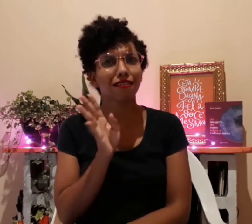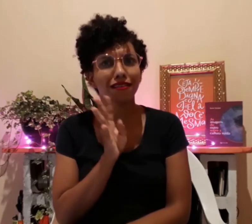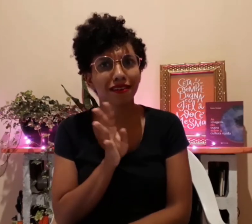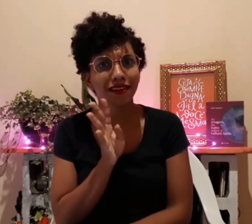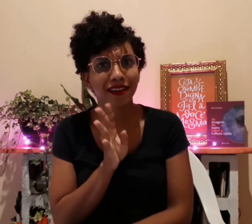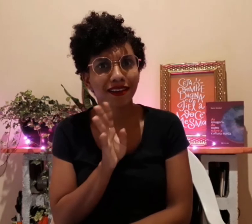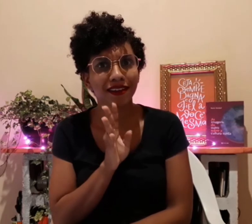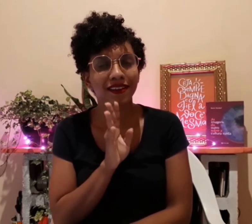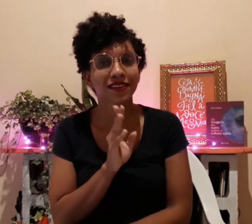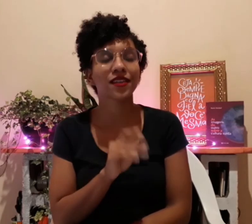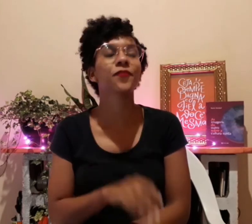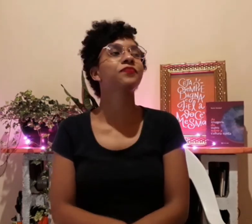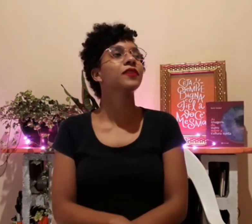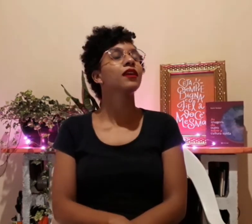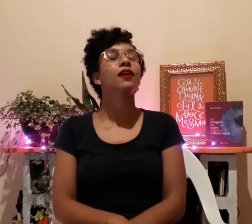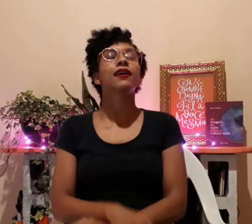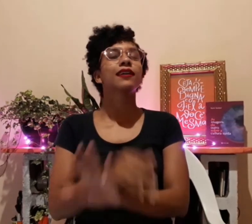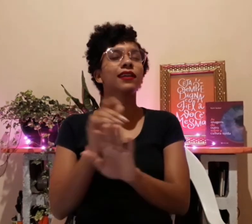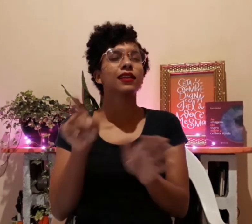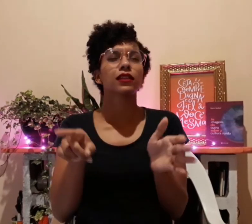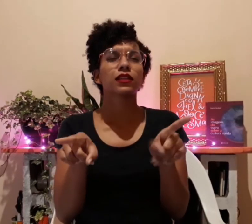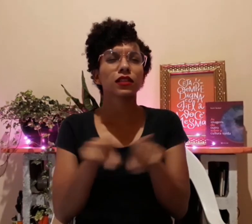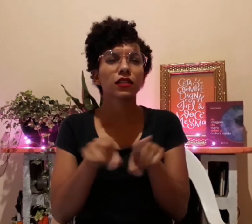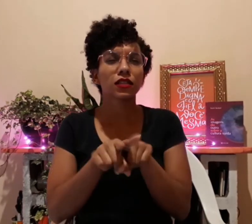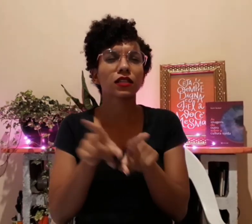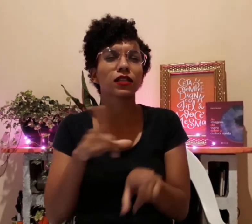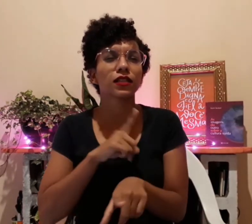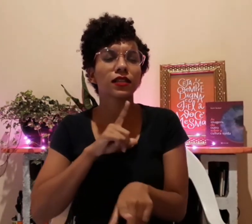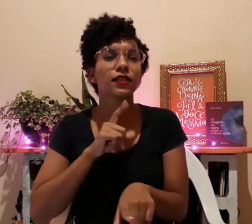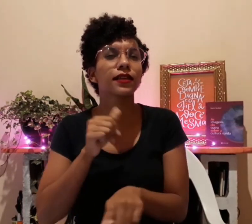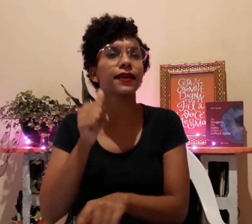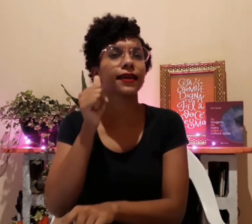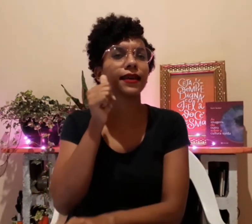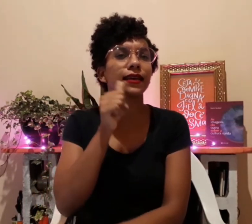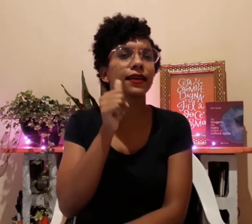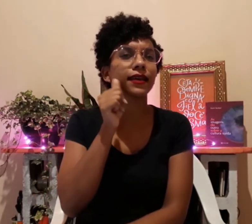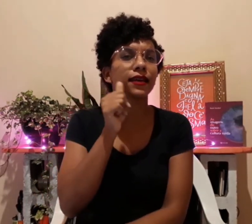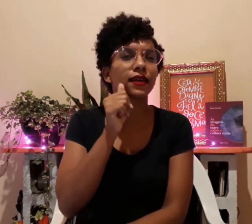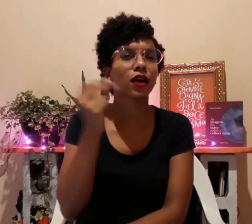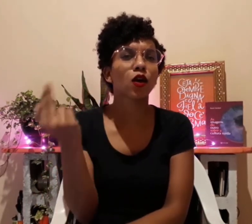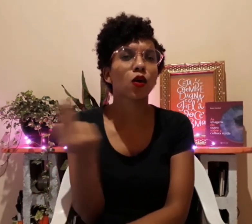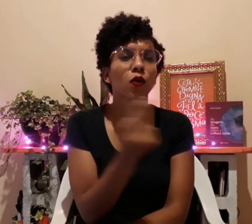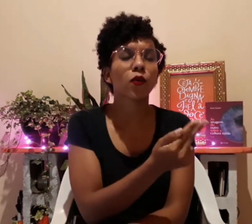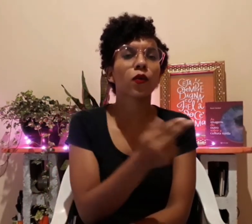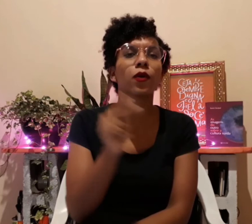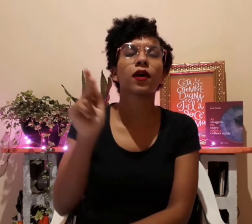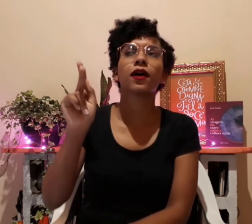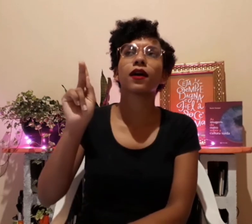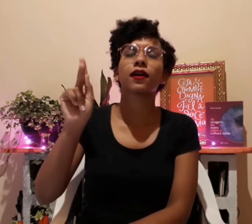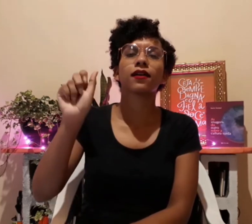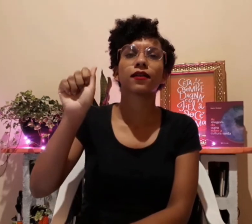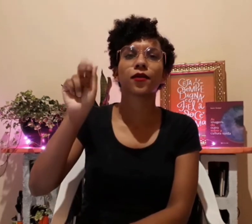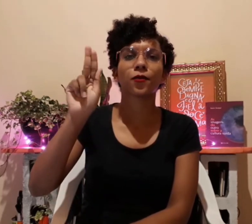e também, né, legal, e também a gente tem a história, uma menina chamada Cauana.